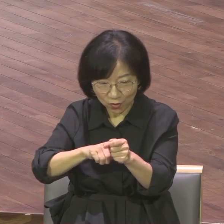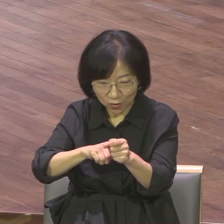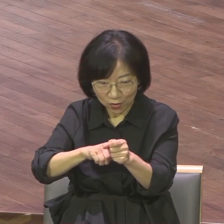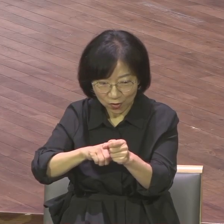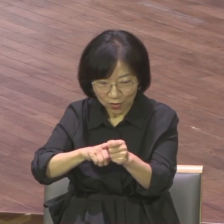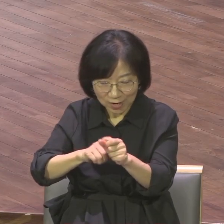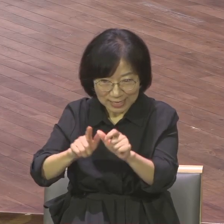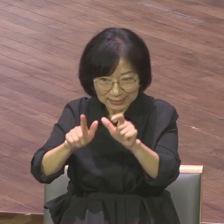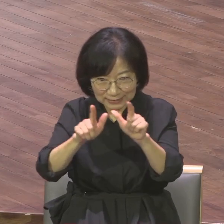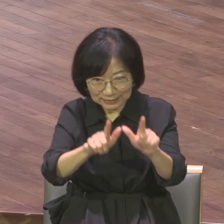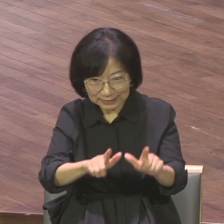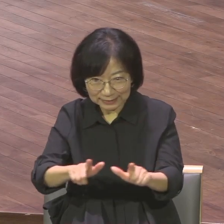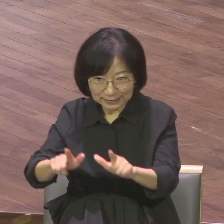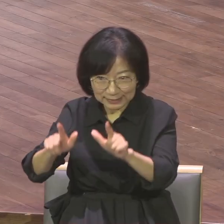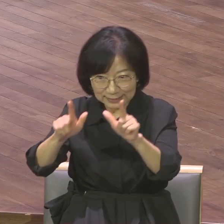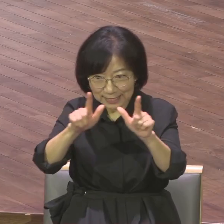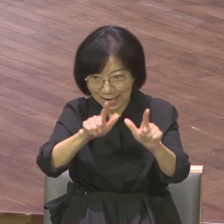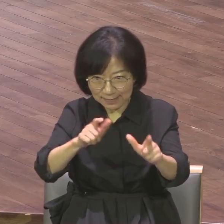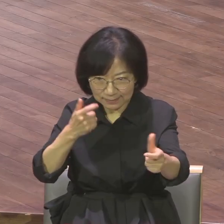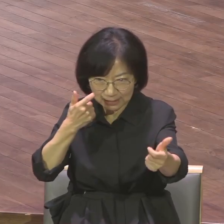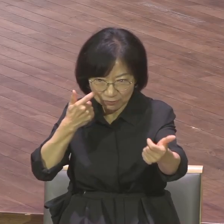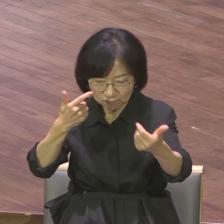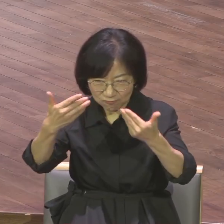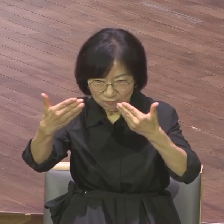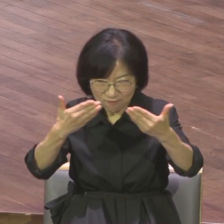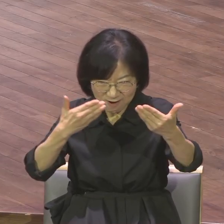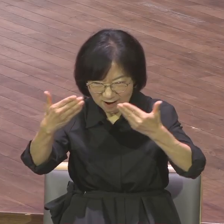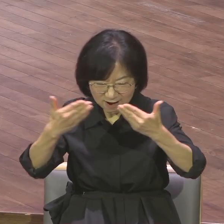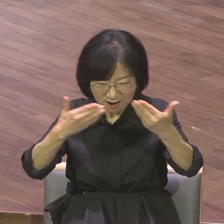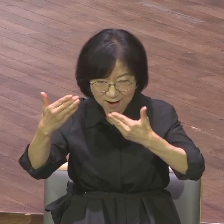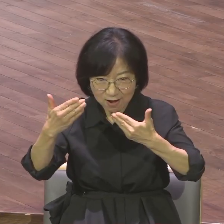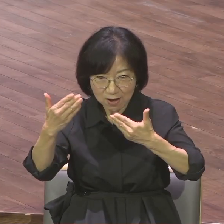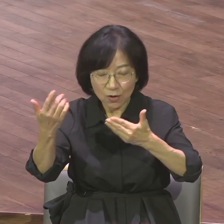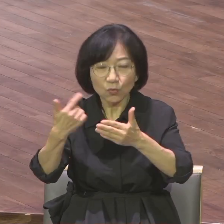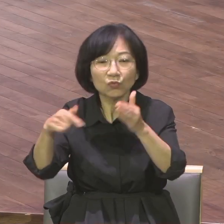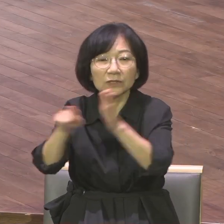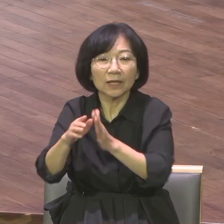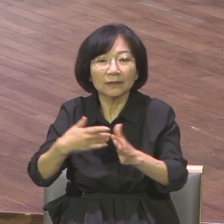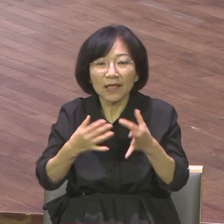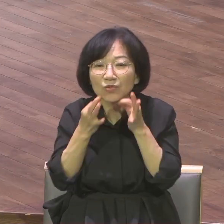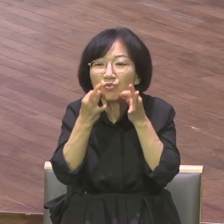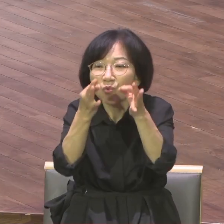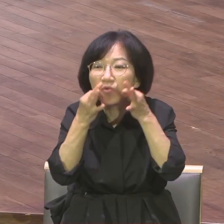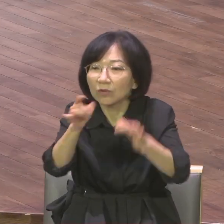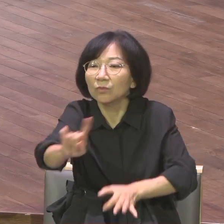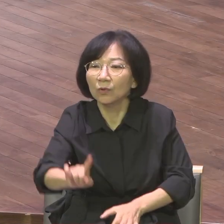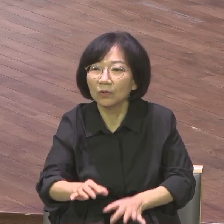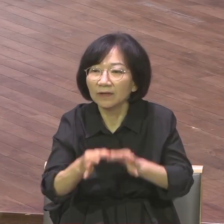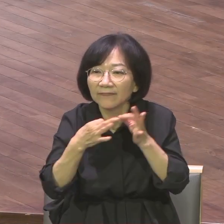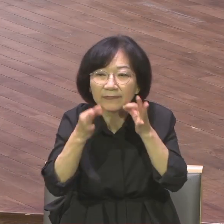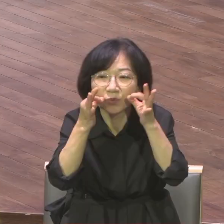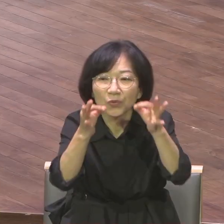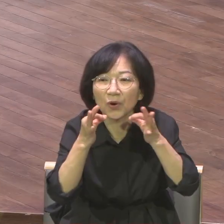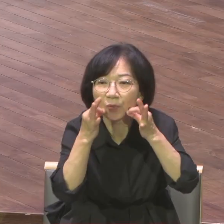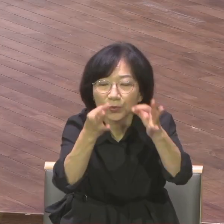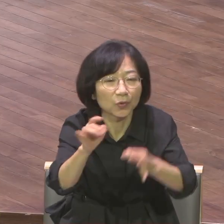위해서는 얼마나 내가 심의를 기울이고 있느냐라는 것이죠.